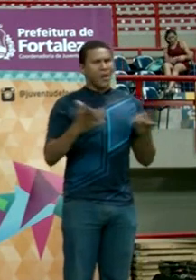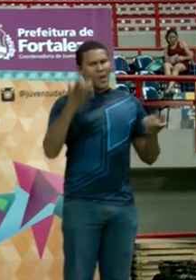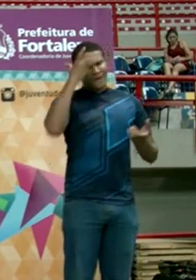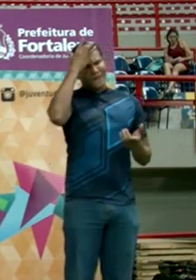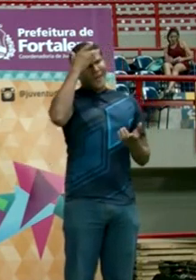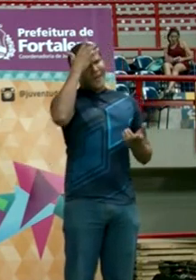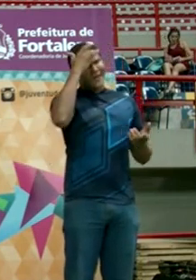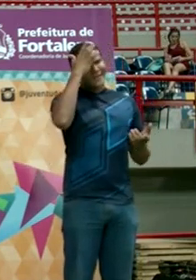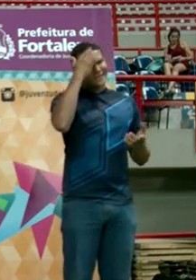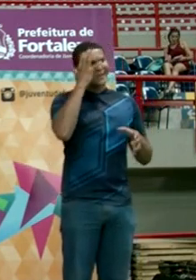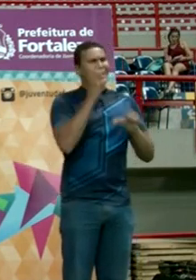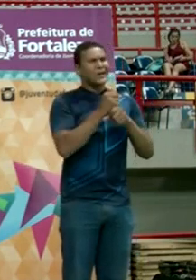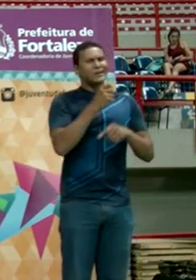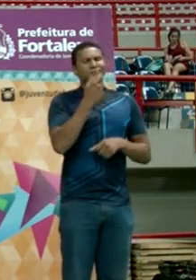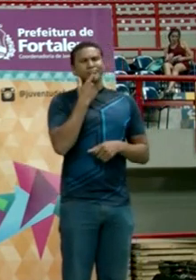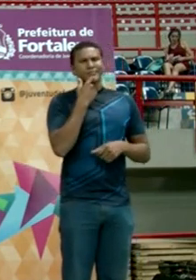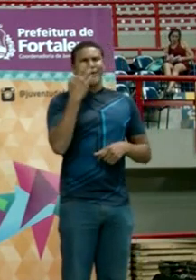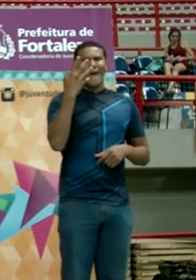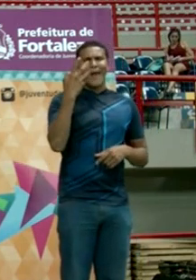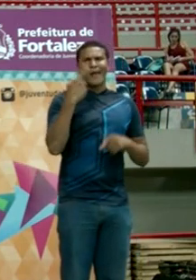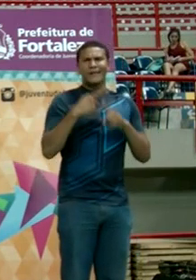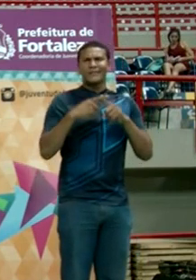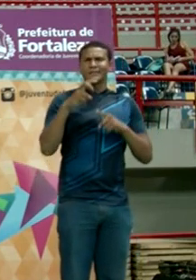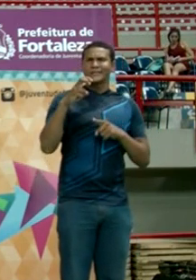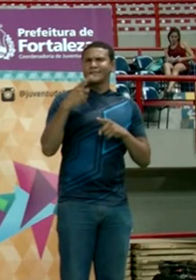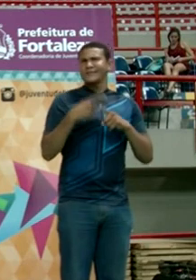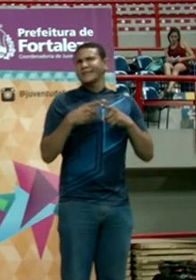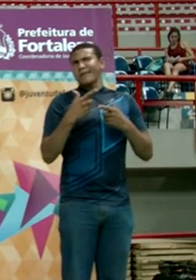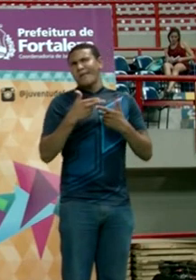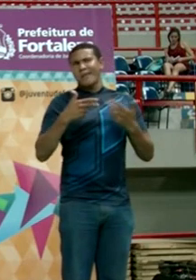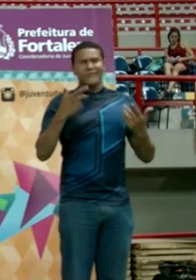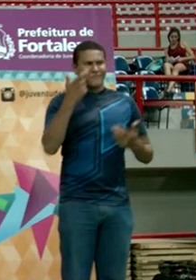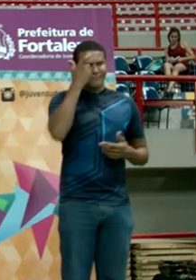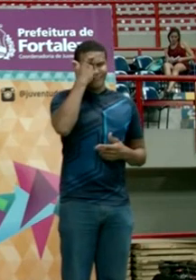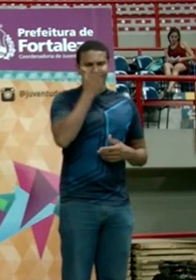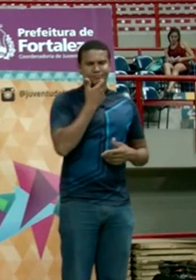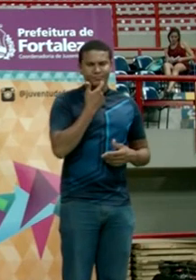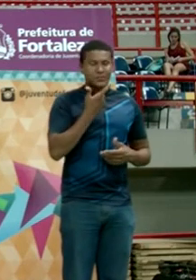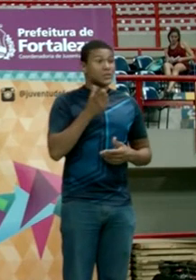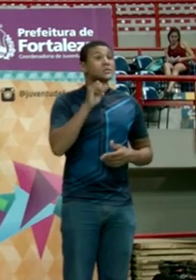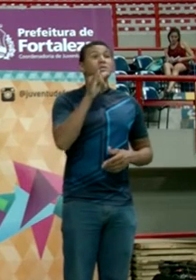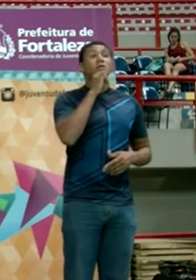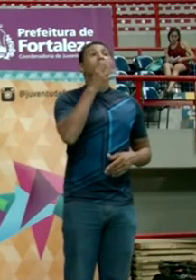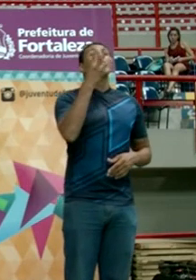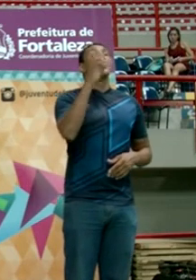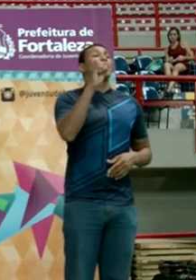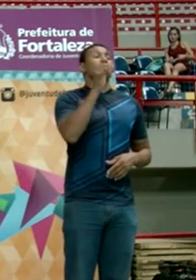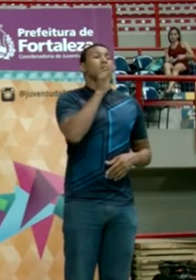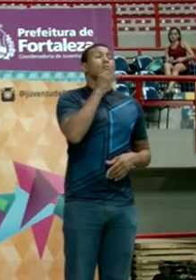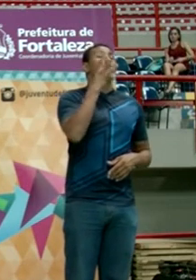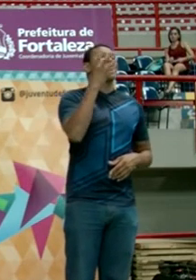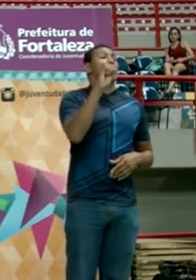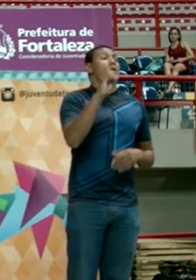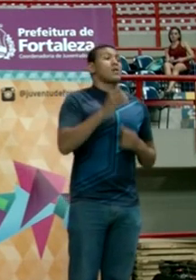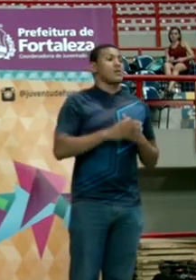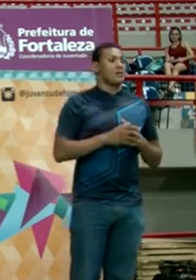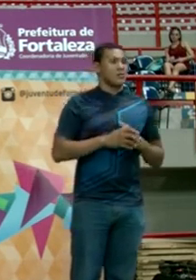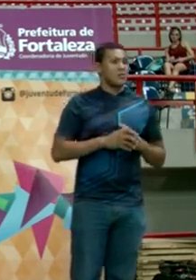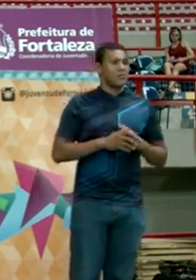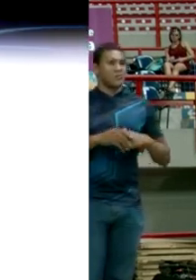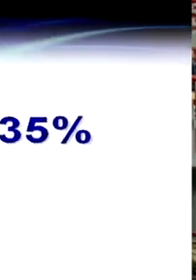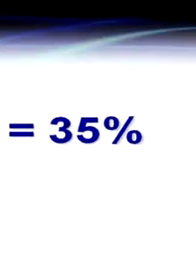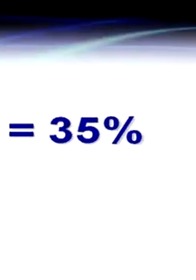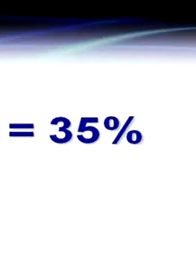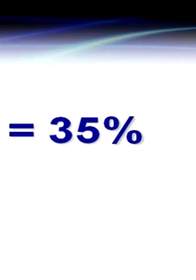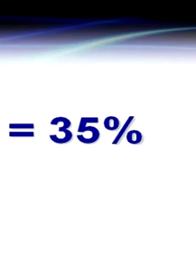fica fácil, né? Multiplica por 4, multiplica por 5. E se o denominador fosse tipo 40? 7 sobre